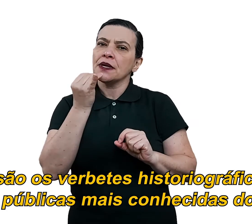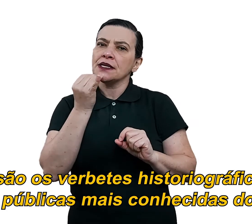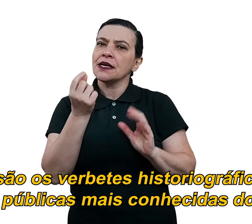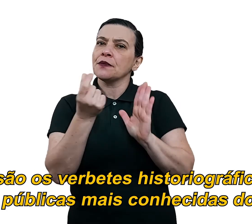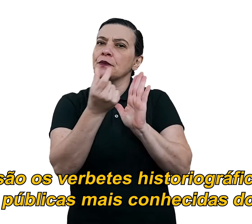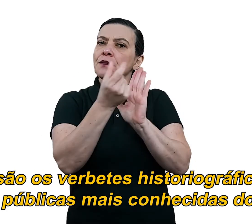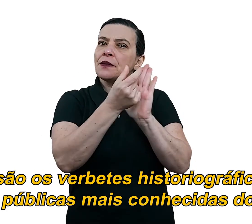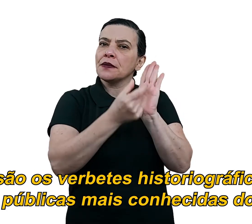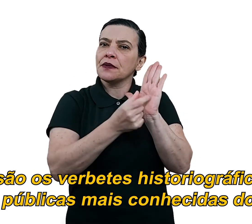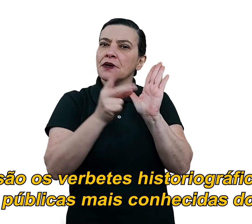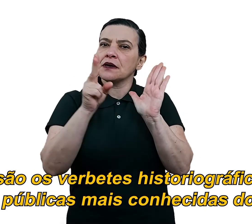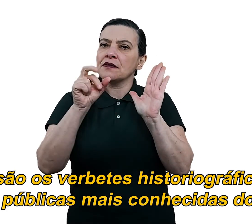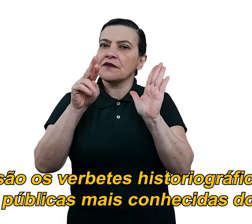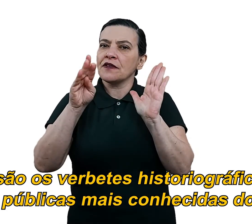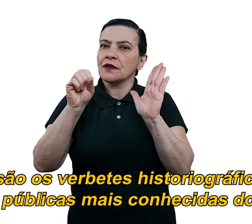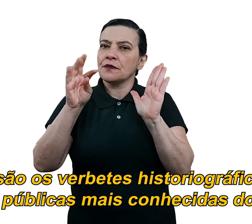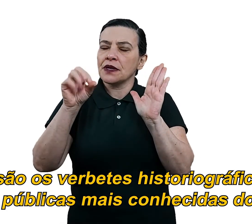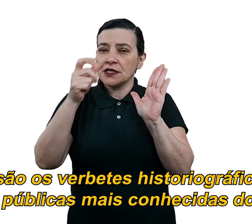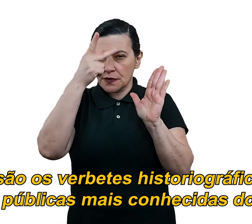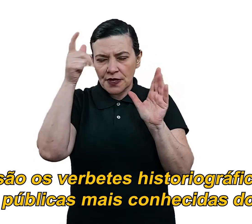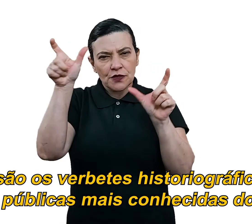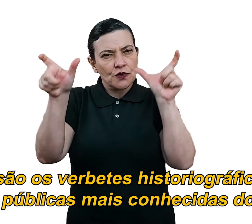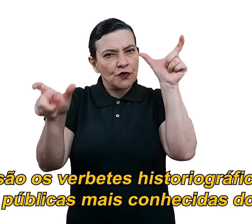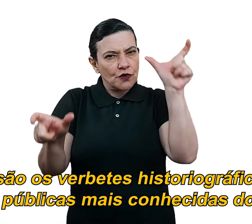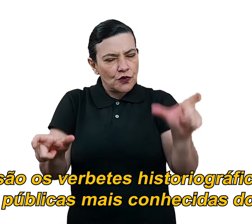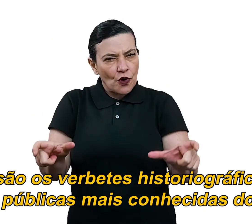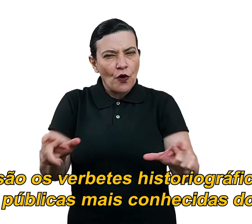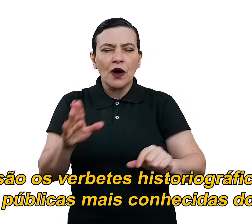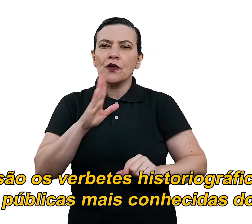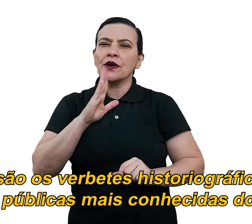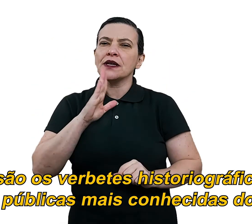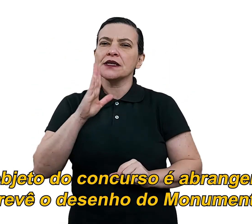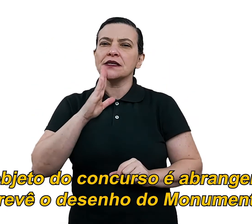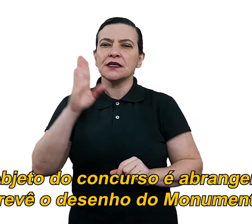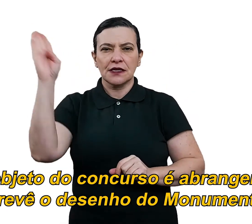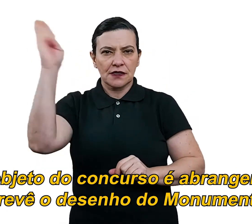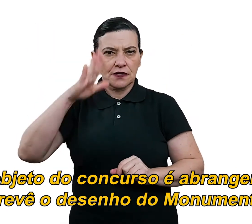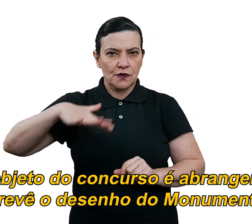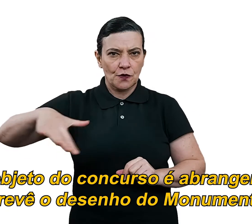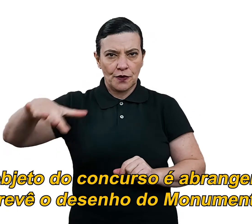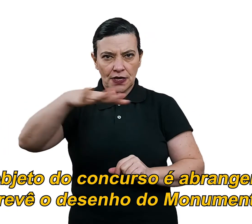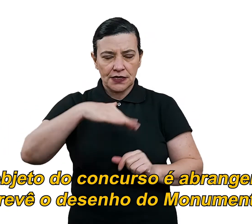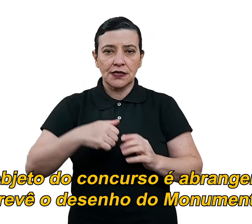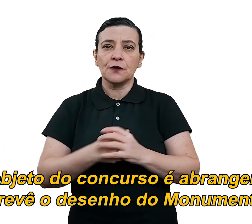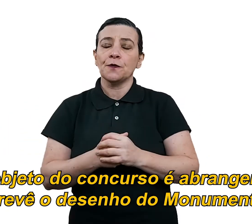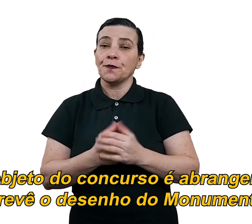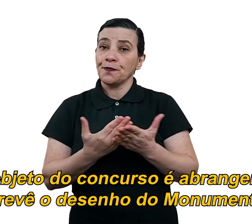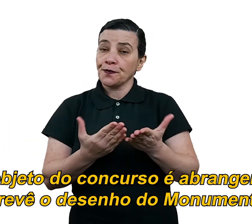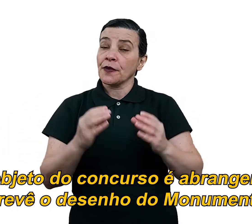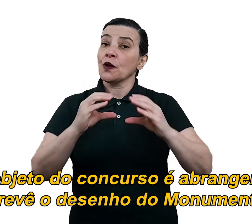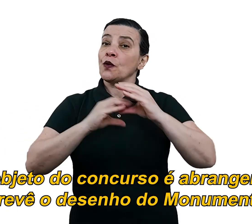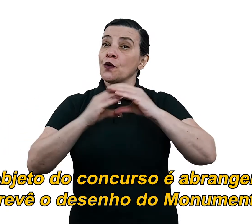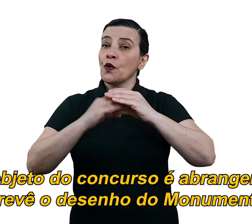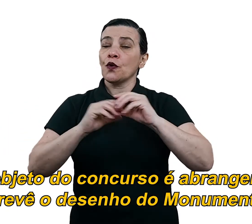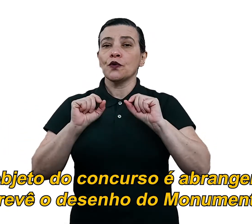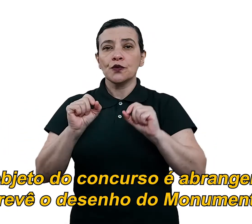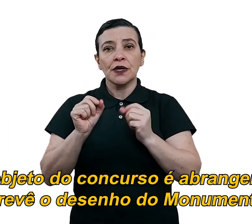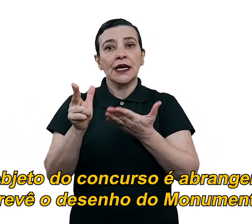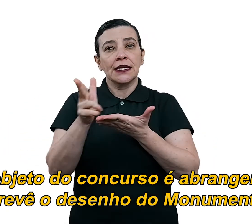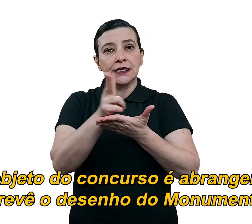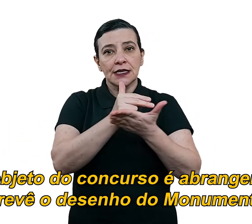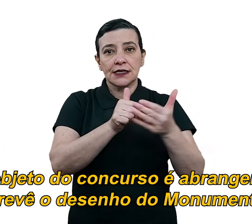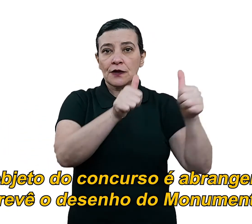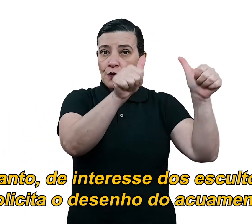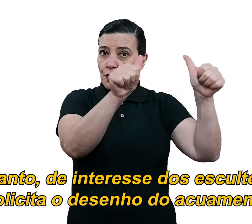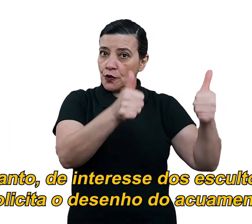os verbetes biográficos das figuras públicas mais conhecidas do Brasil. O objeto do concurso é abrangente, prevê o desenho